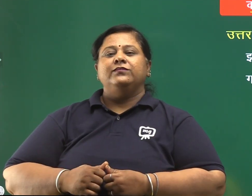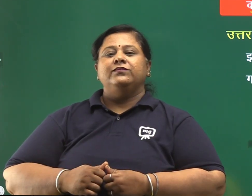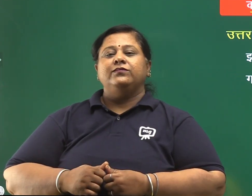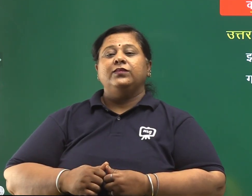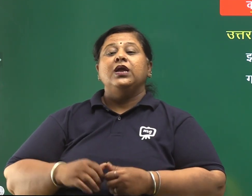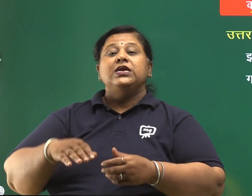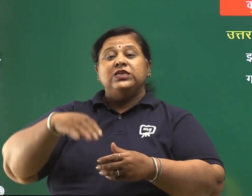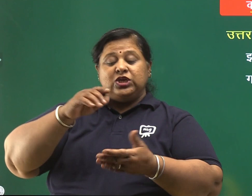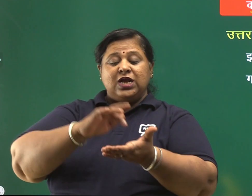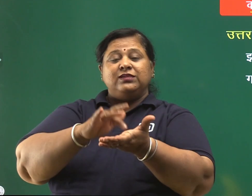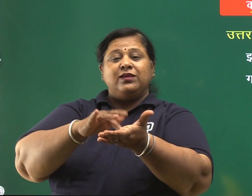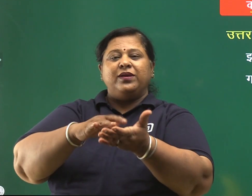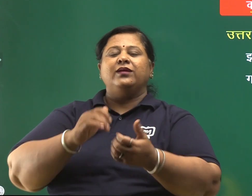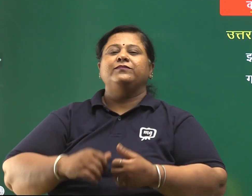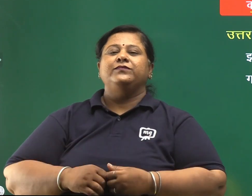झांसी में